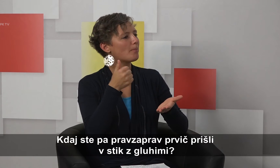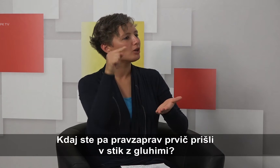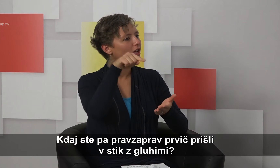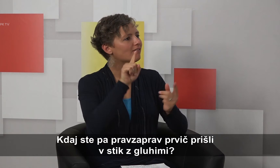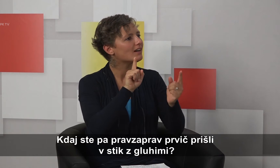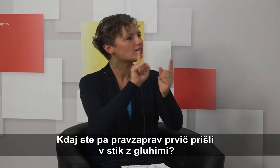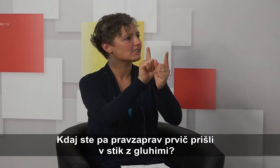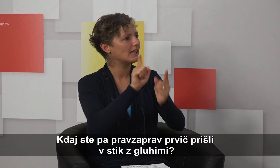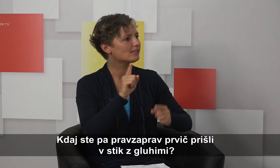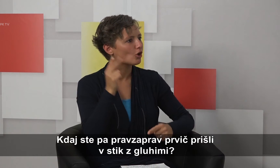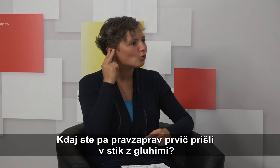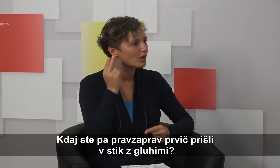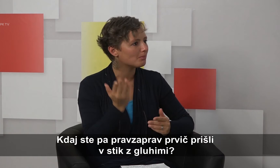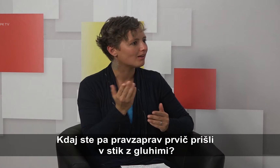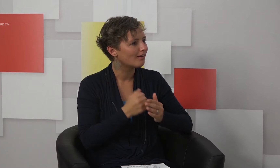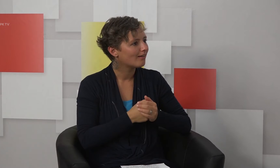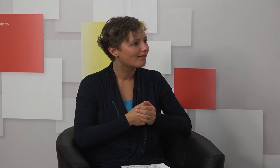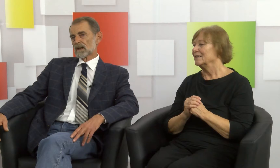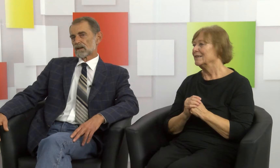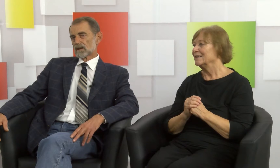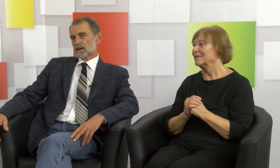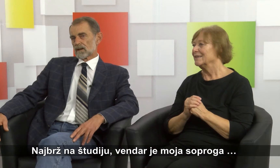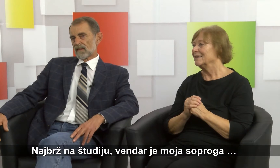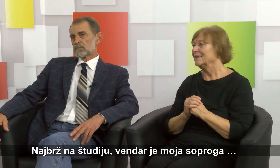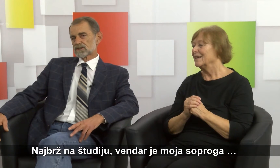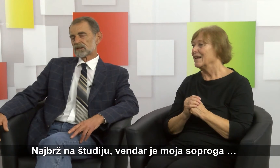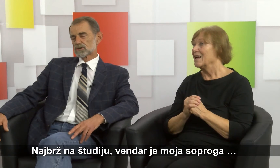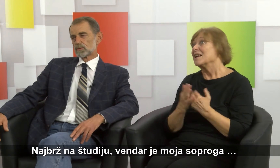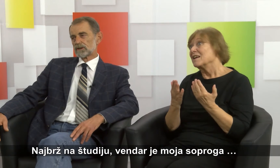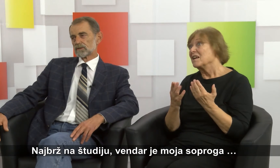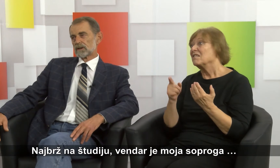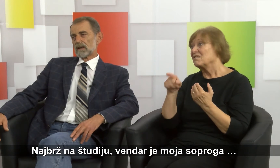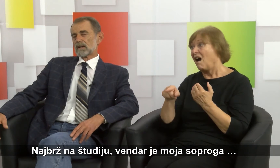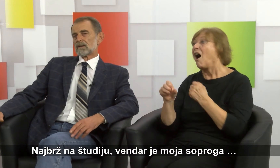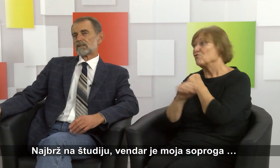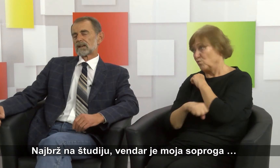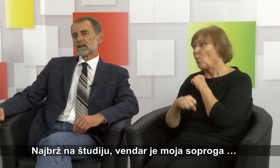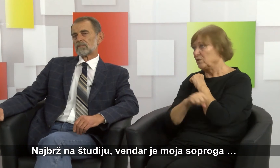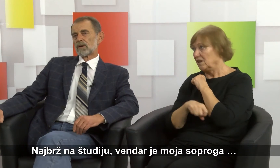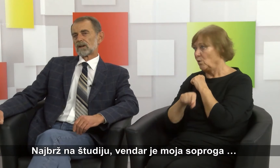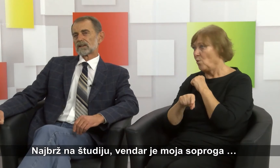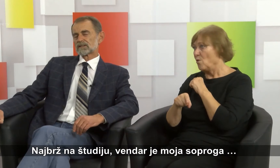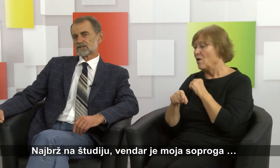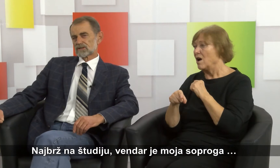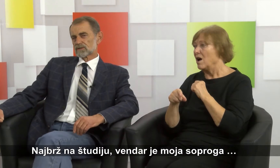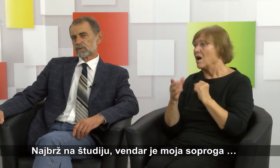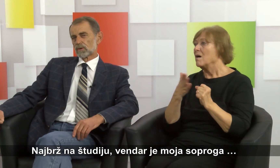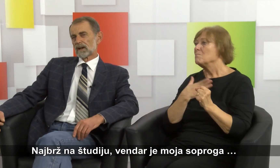Kdaj ste pa prvič prišli v stik s kuhinjo? Najbrž na študiju. vendar je moja soproga